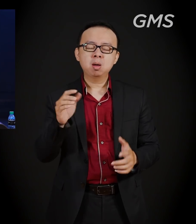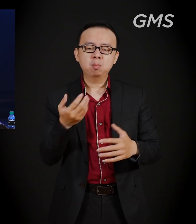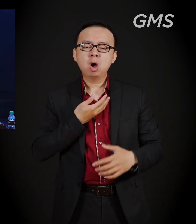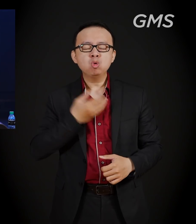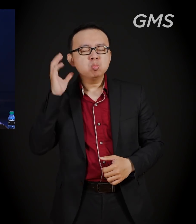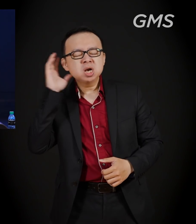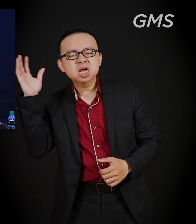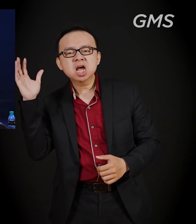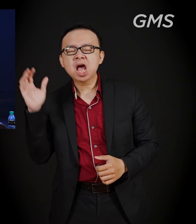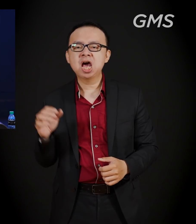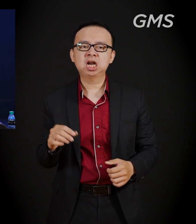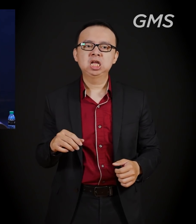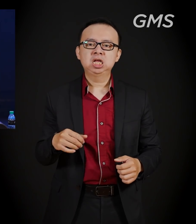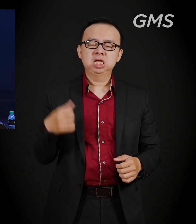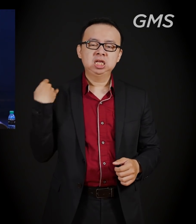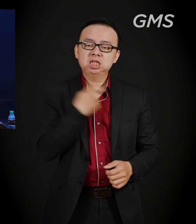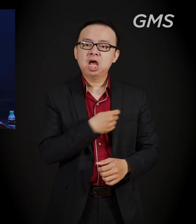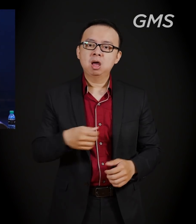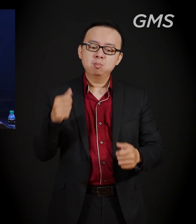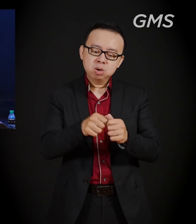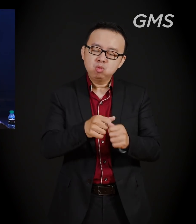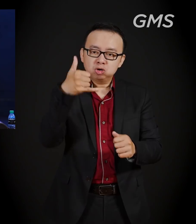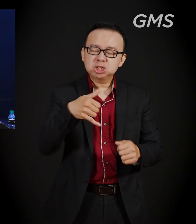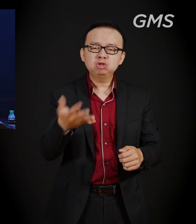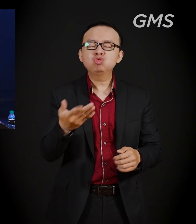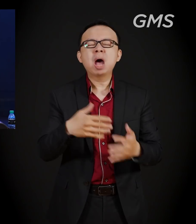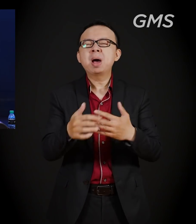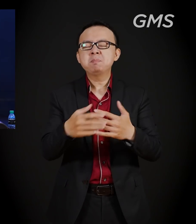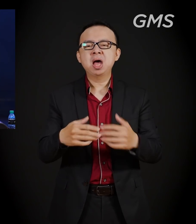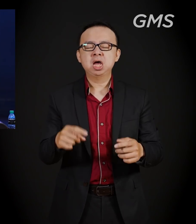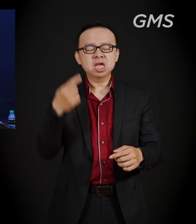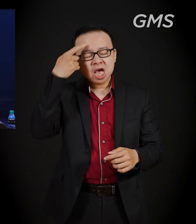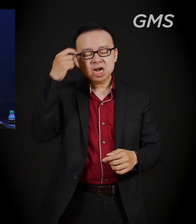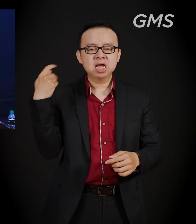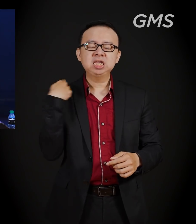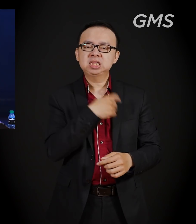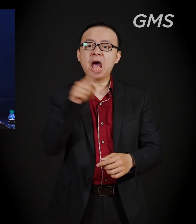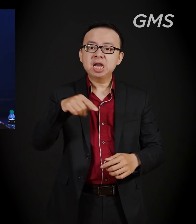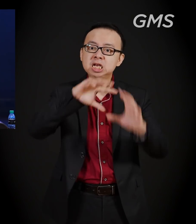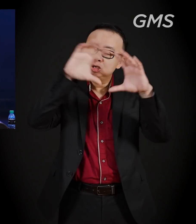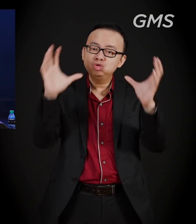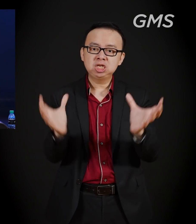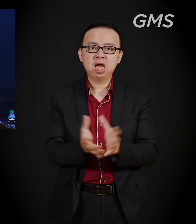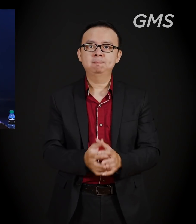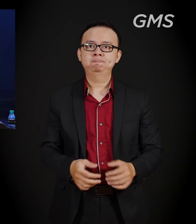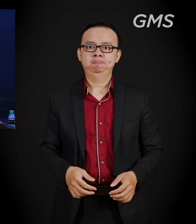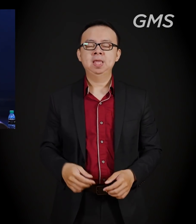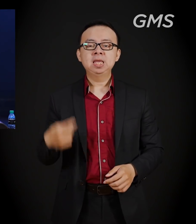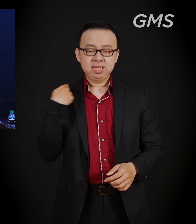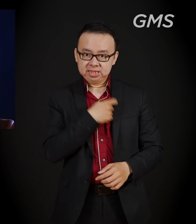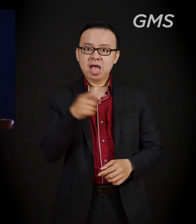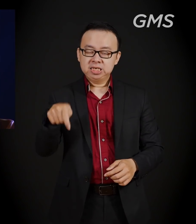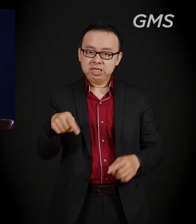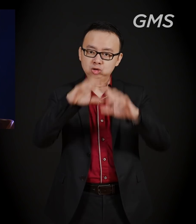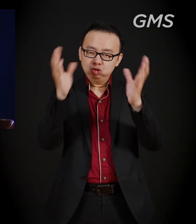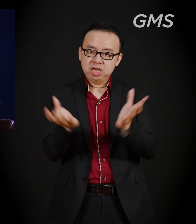kompromi kepada kesenangan dunia, wajar. Karena toh kita masih di dunia, betul kita masih ada di dunia. Tapi kita bukan berasal dari